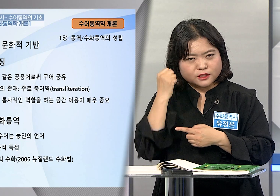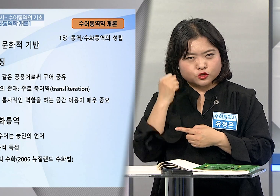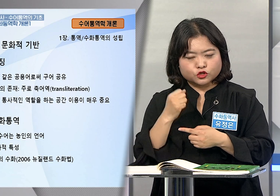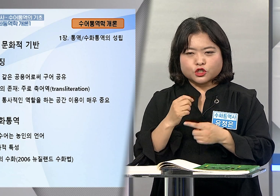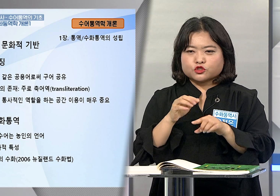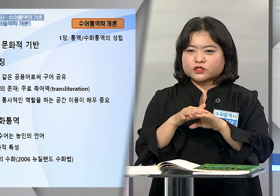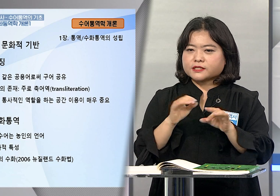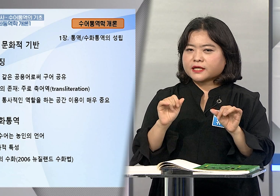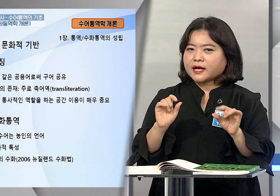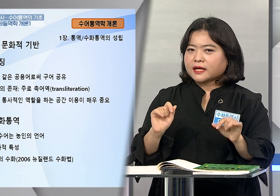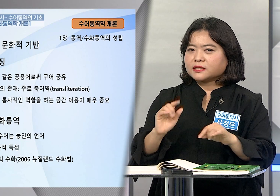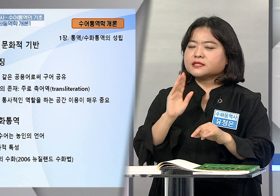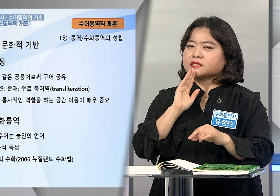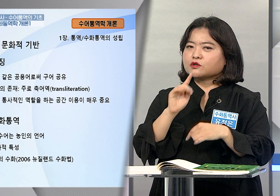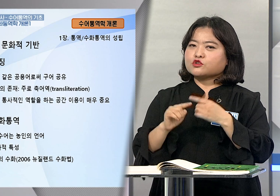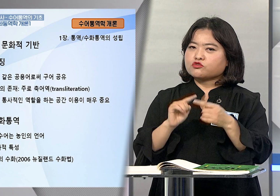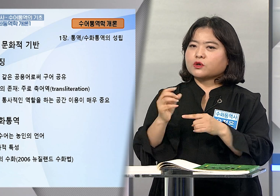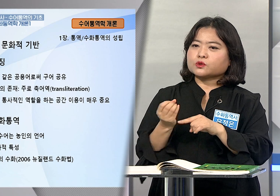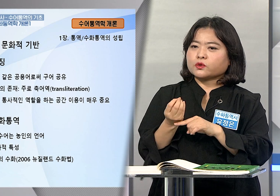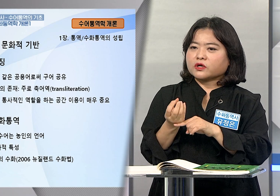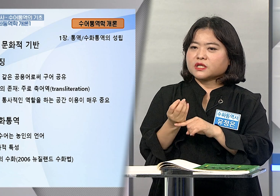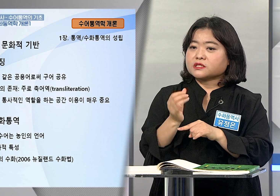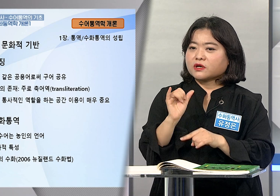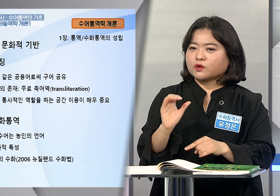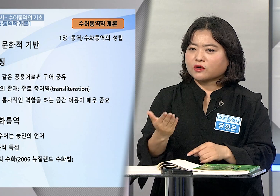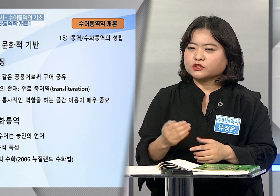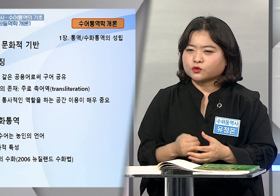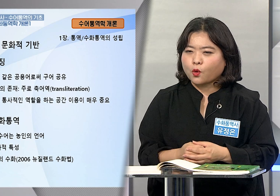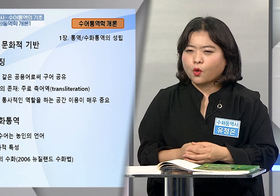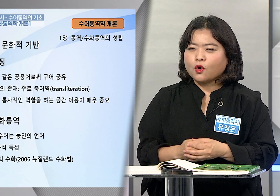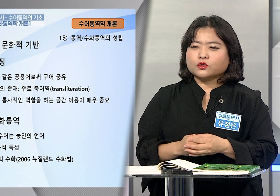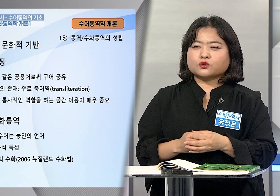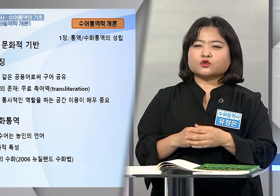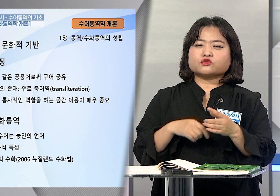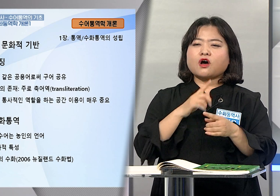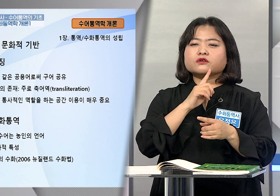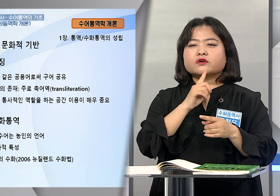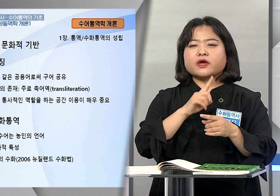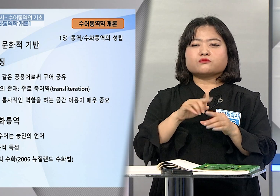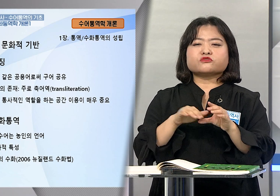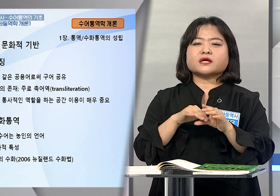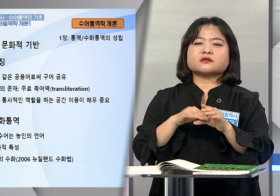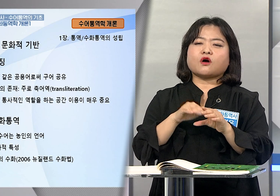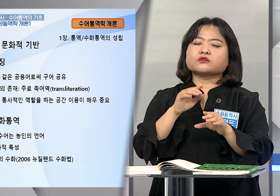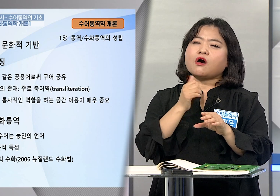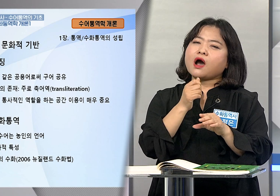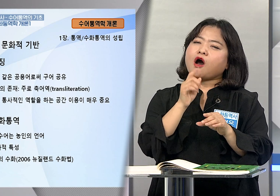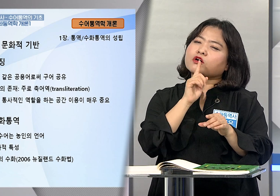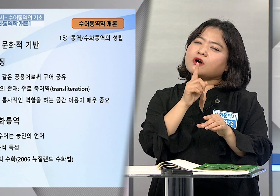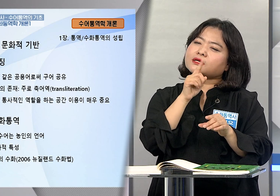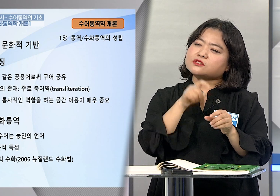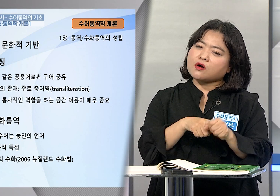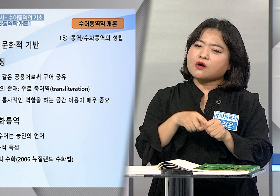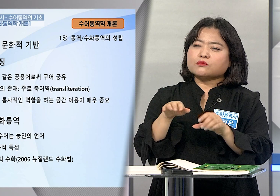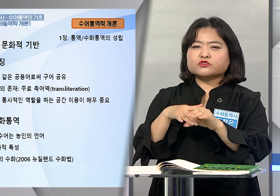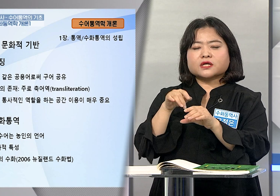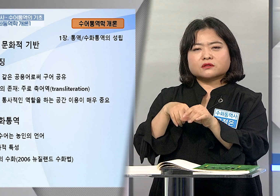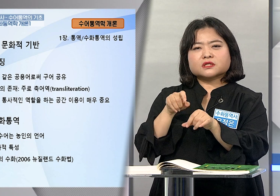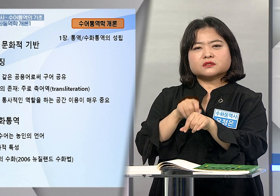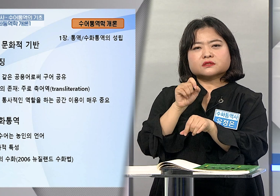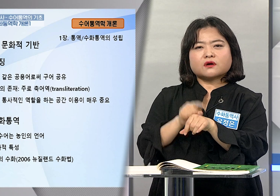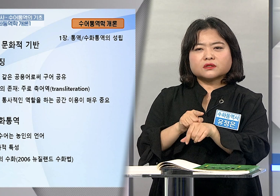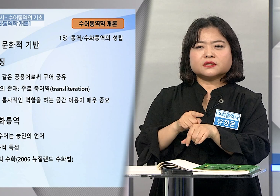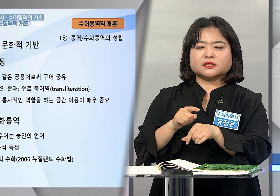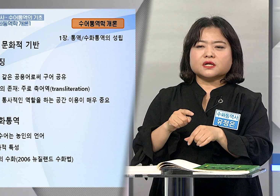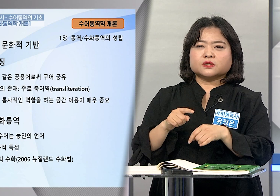의식을 가지고 유사체계가 아닌 진정한 수어로 통역이 있어야 될 것이고 또 수어 언어의 언어학적